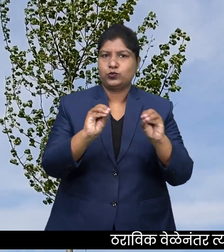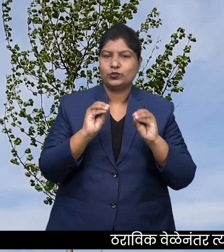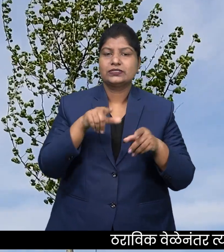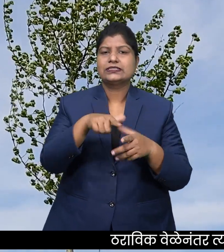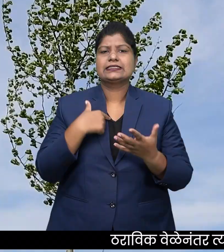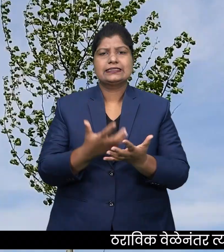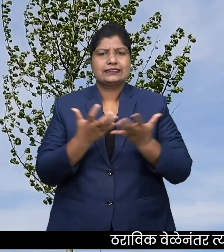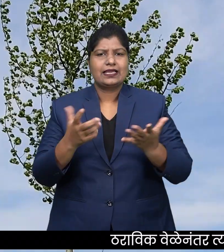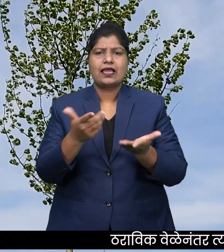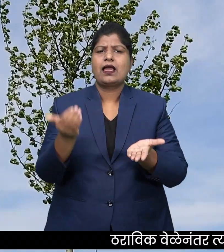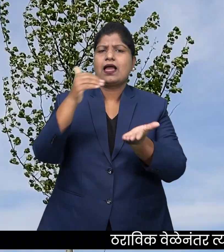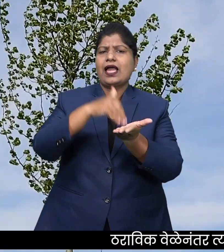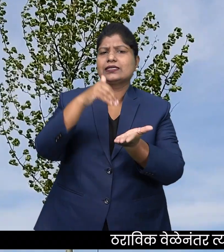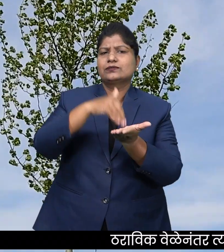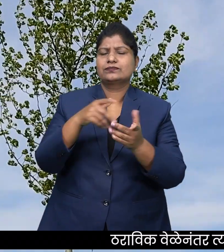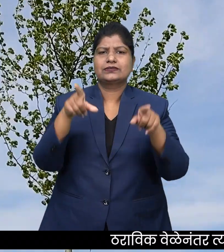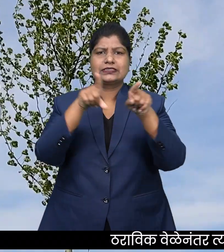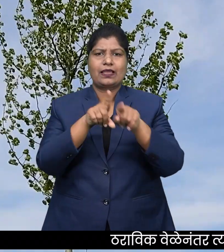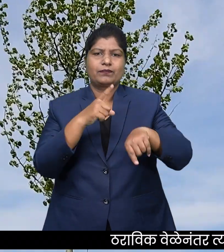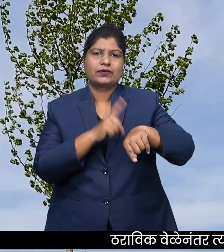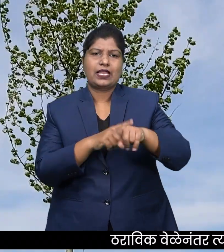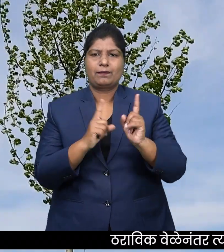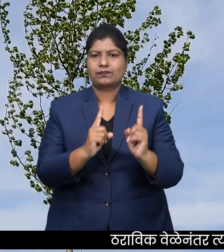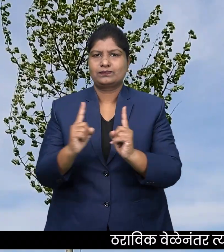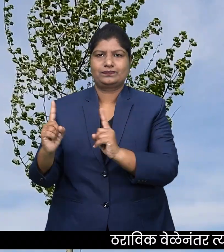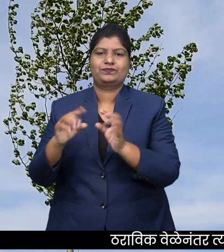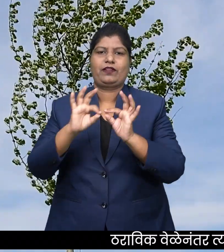ठराविक वेळेनंतर त्याची हालचाल पुनरावृत्ती करतो.